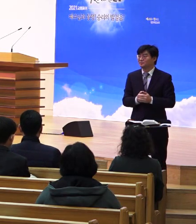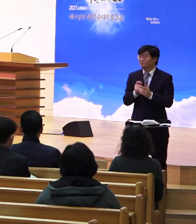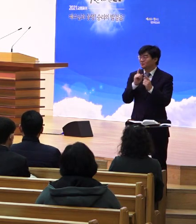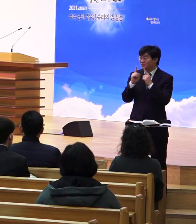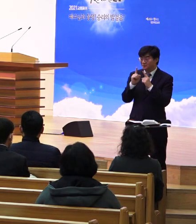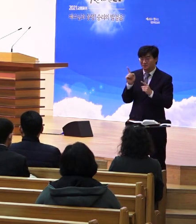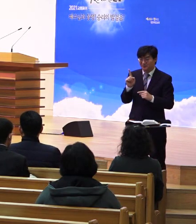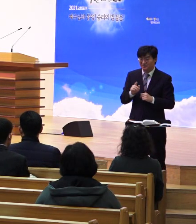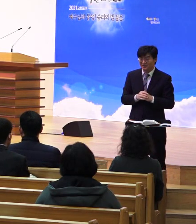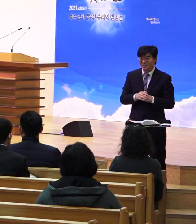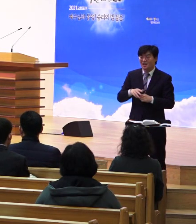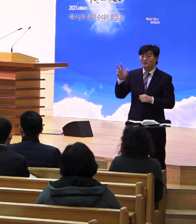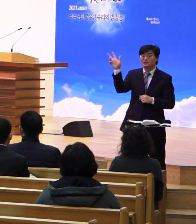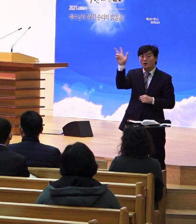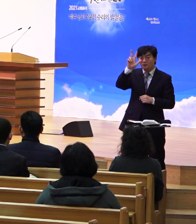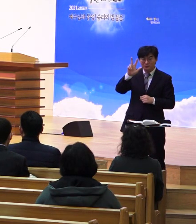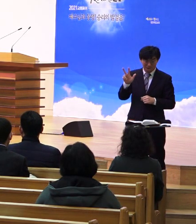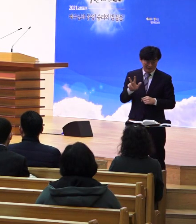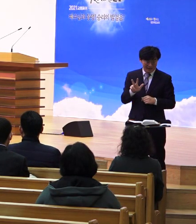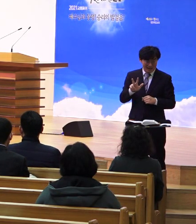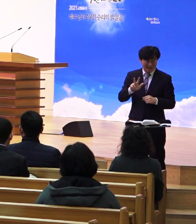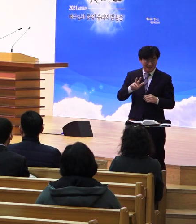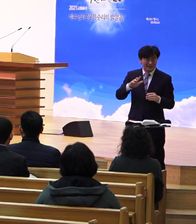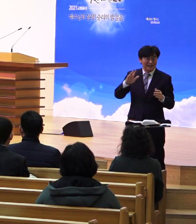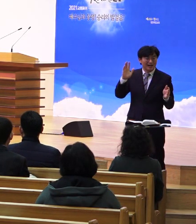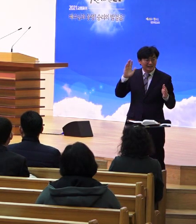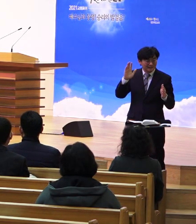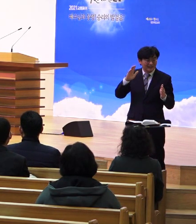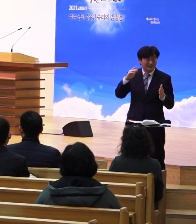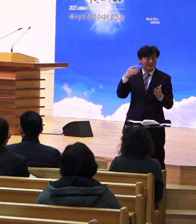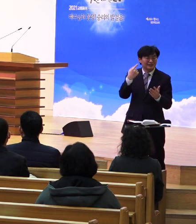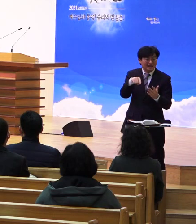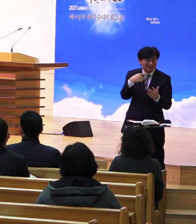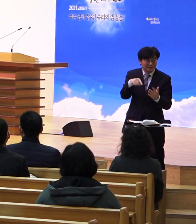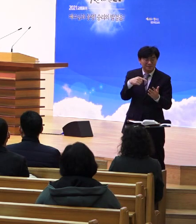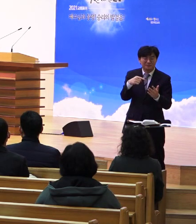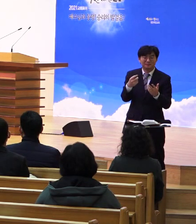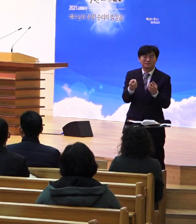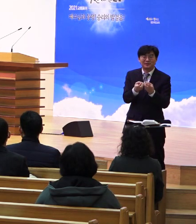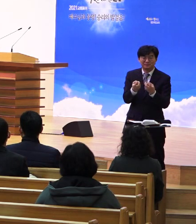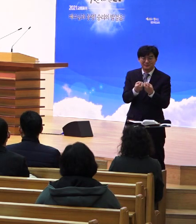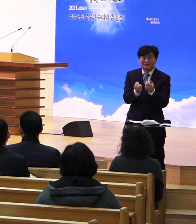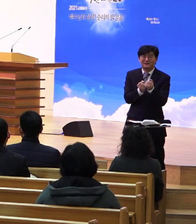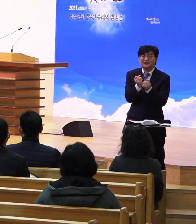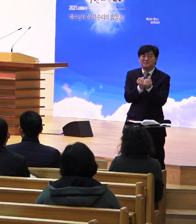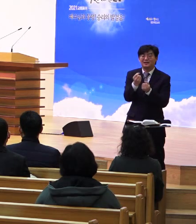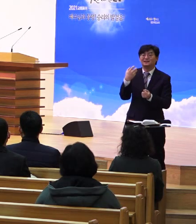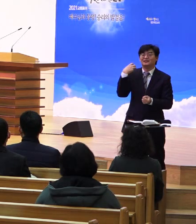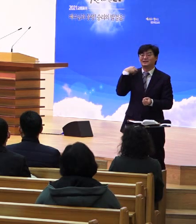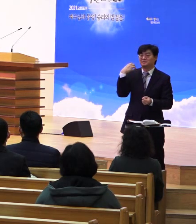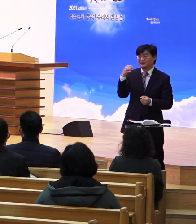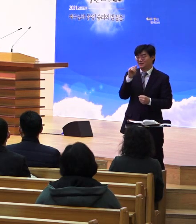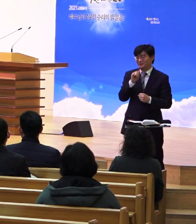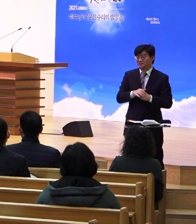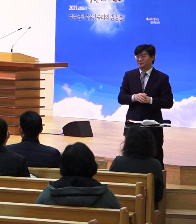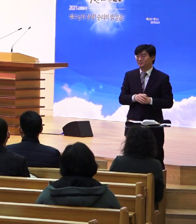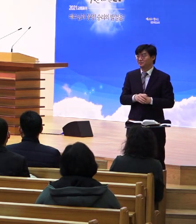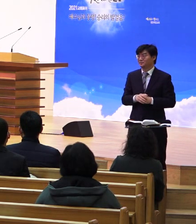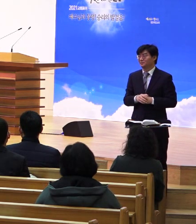말씀드리자면 아까 제가 전국 방송을 한다고 했잖아요. 그런데 그 전국 방송 때 여기 아시는 분들 아시겠지만 예전에 여러분 교회에서